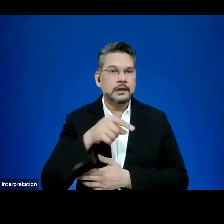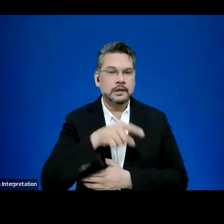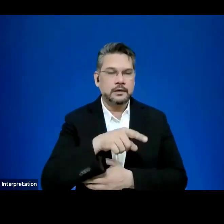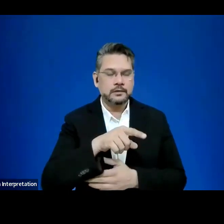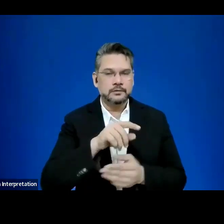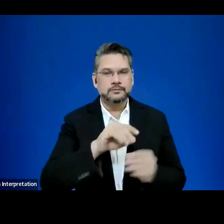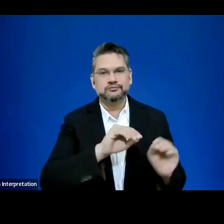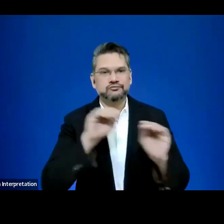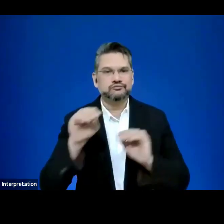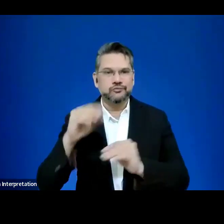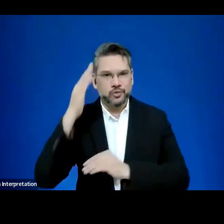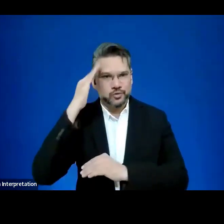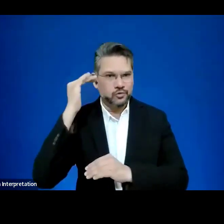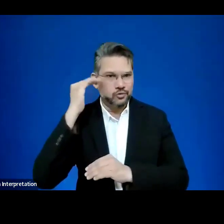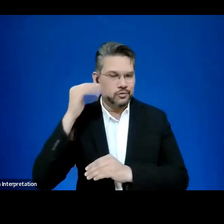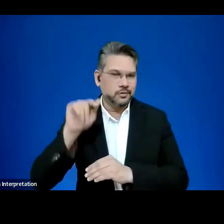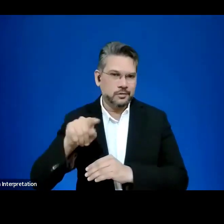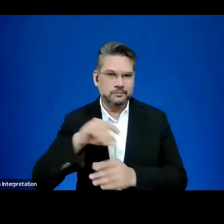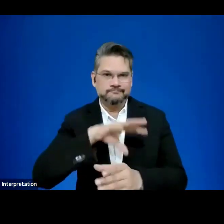Hindi 的这个翻译